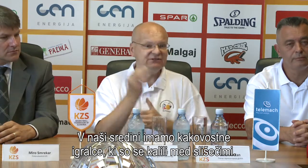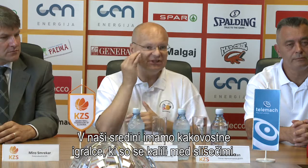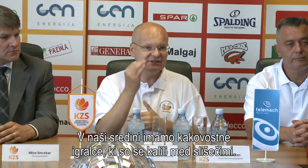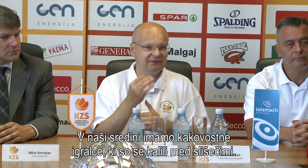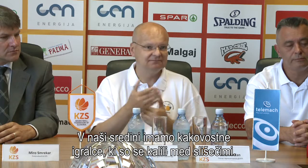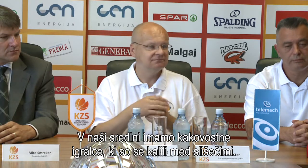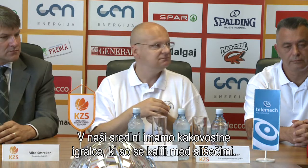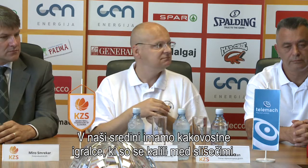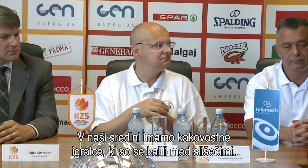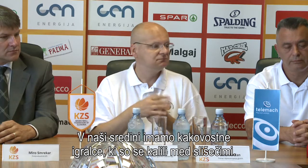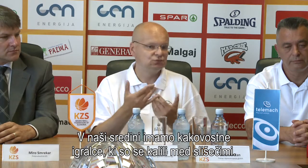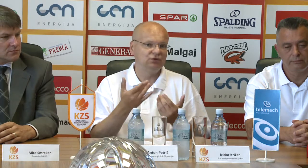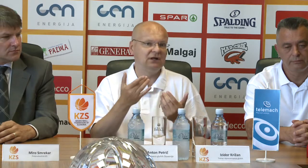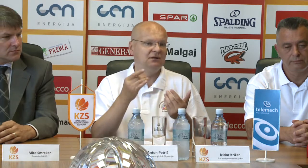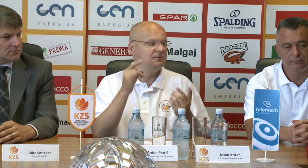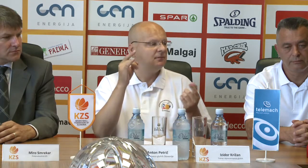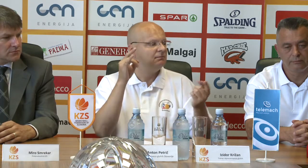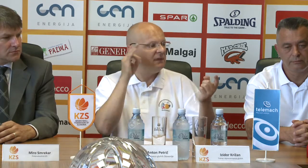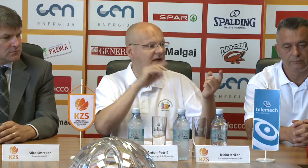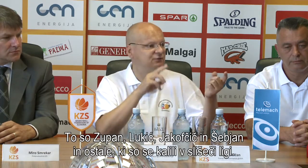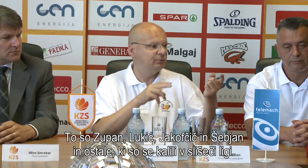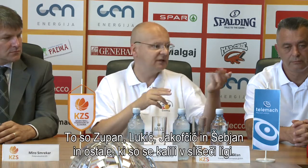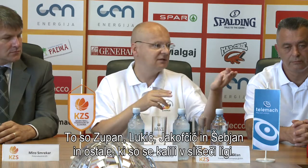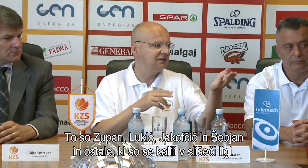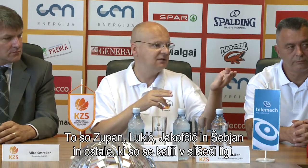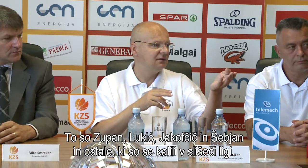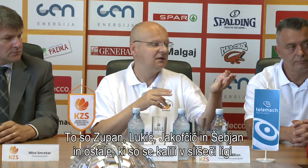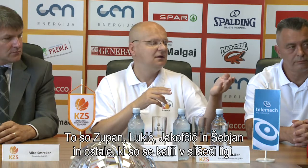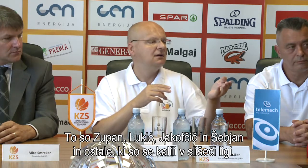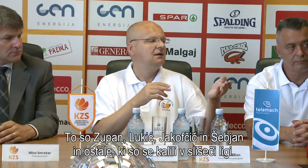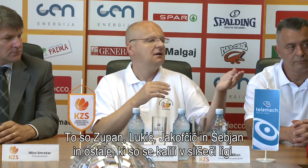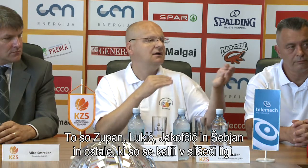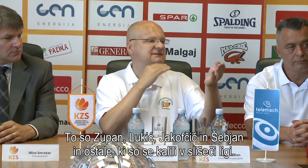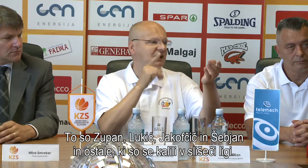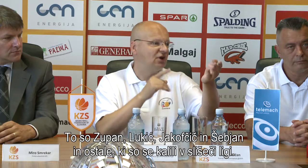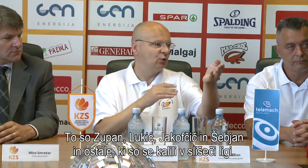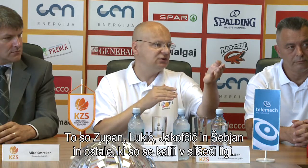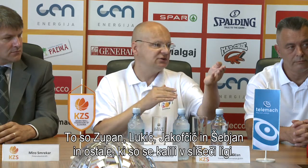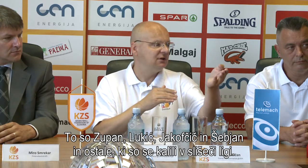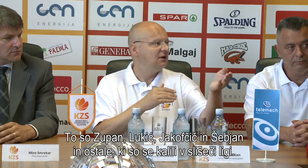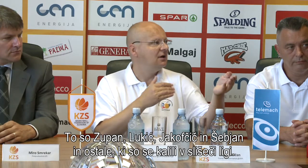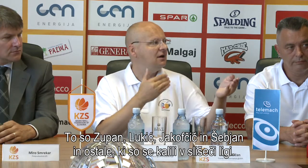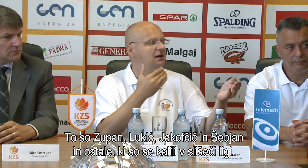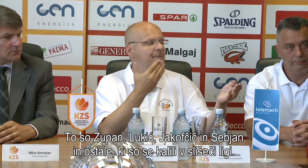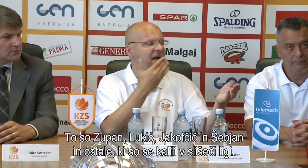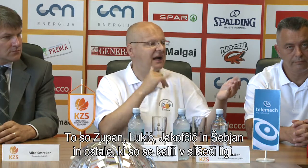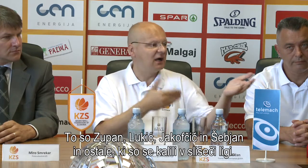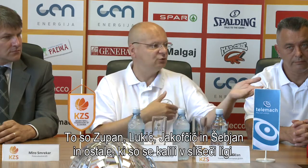kadili med Sišeče. To je naš Miha Zupan, Saša Lukič,